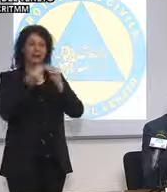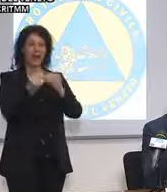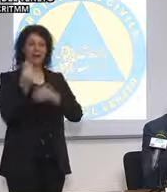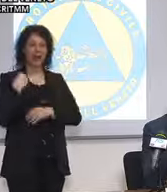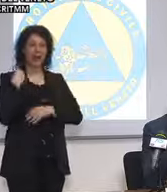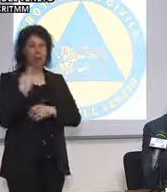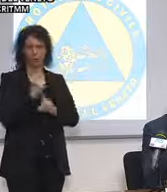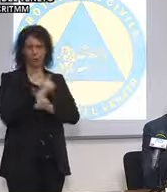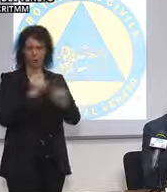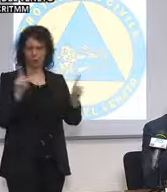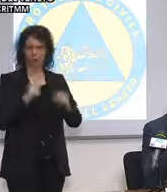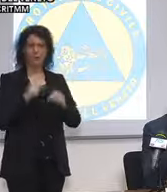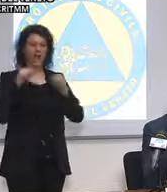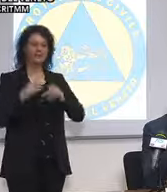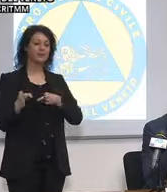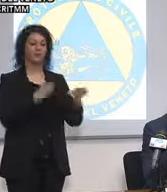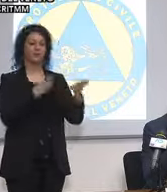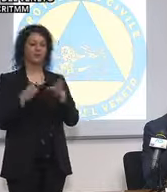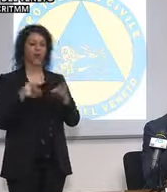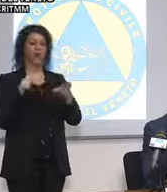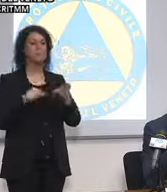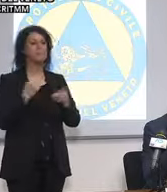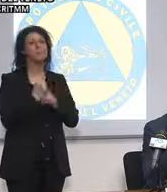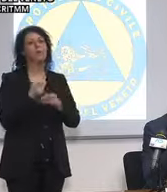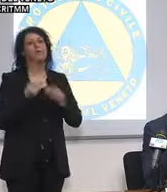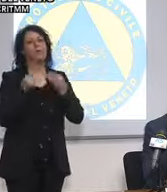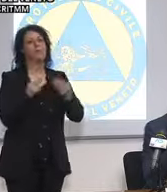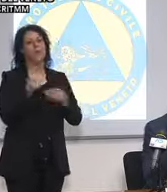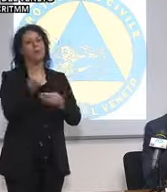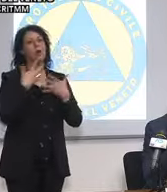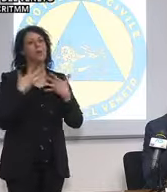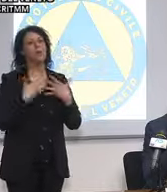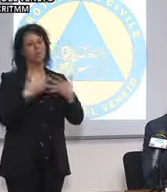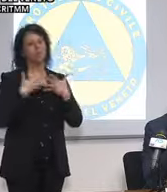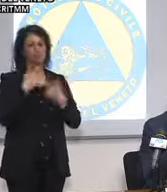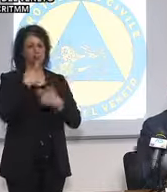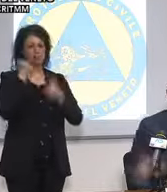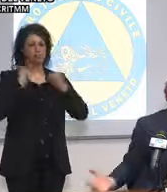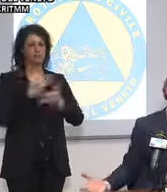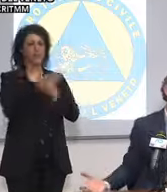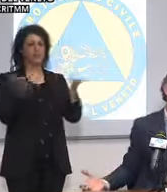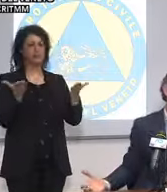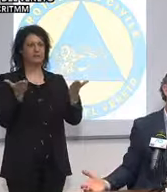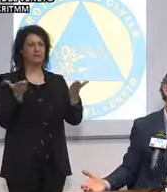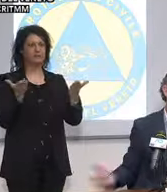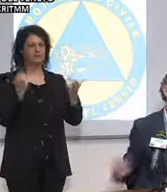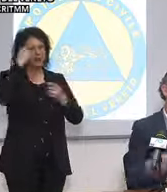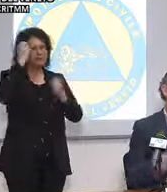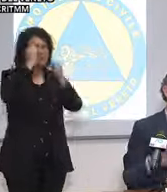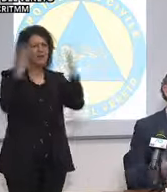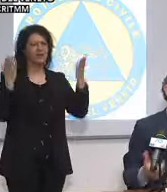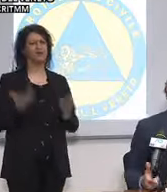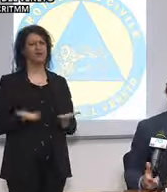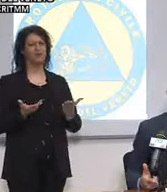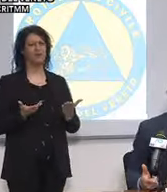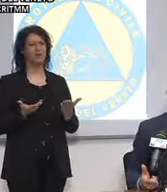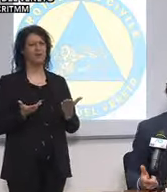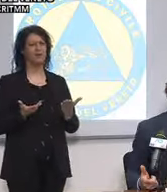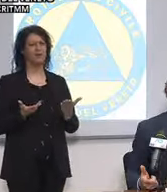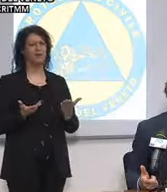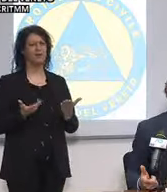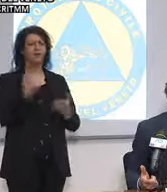limbo nella quale bisogna dare anche un minimo di raggio di sole ai cittadini che vedono solo buio, non mettetevi i panni di chi pensa, cioè accende